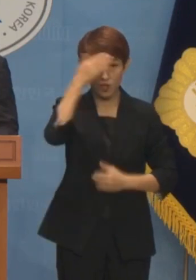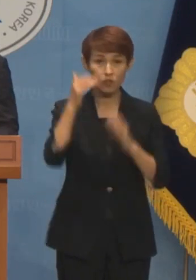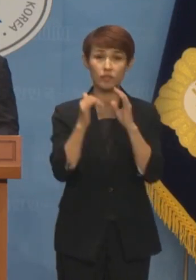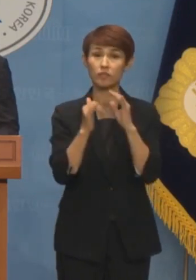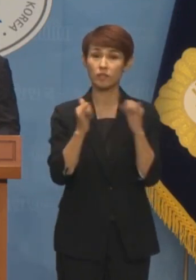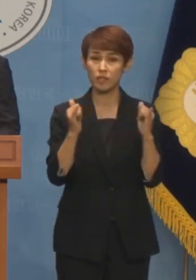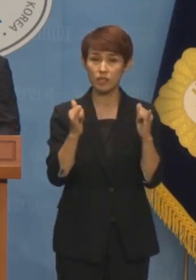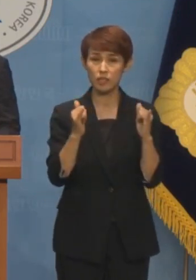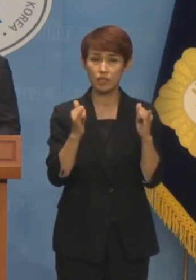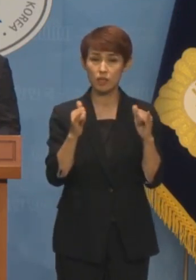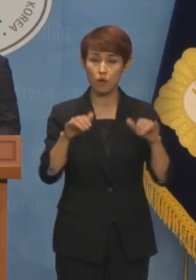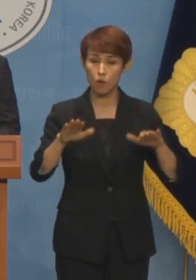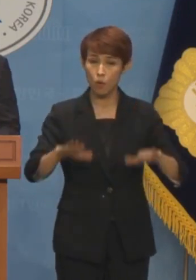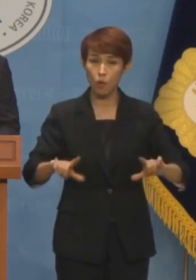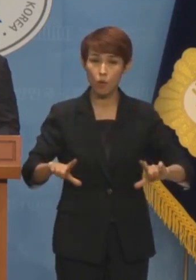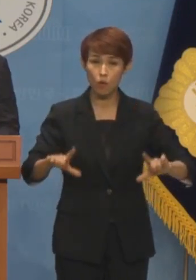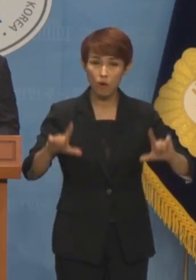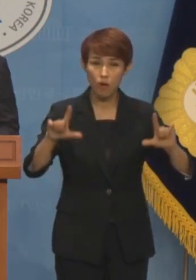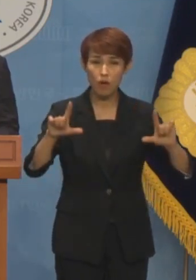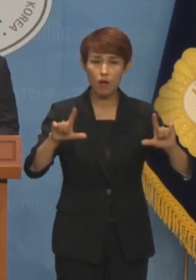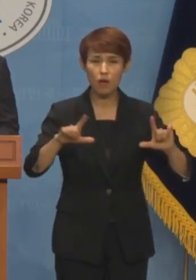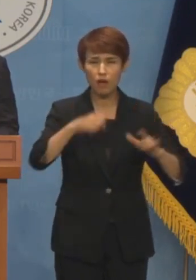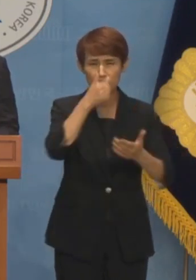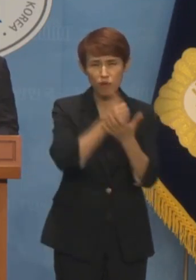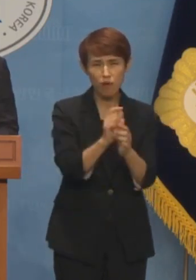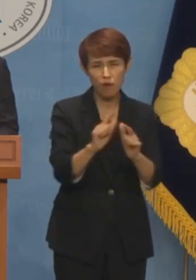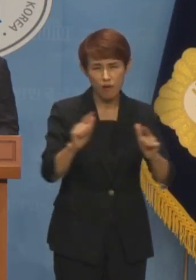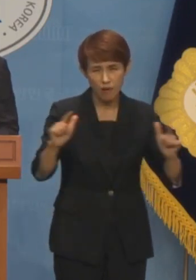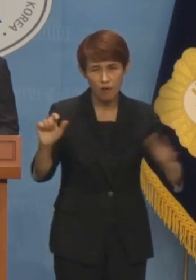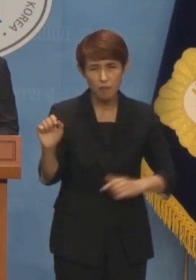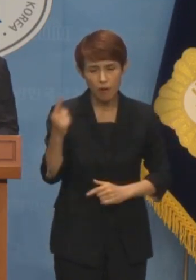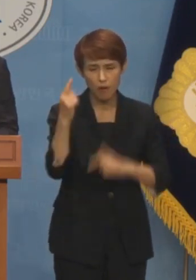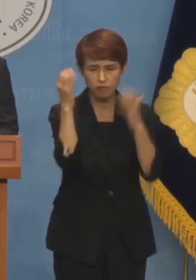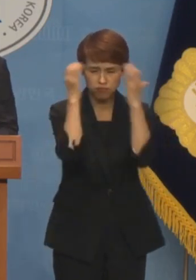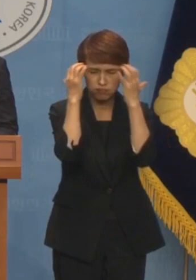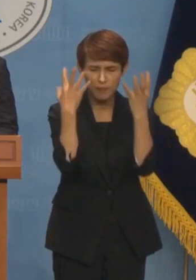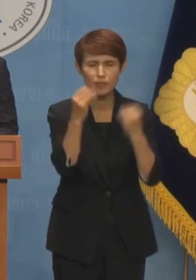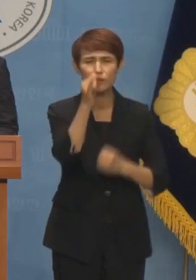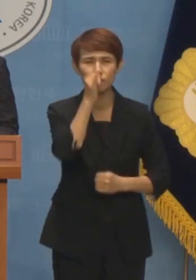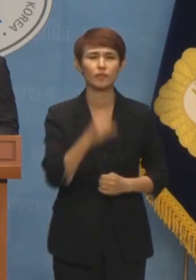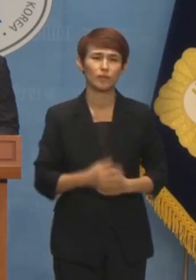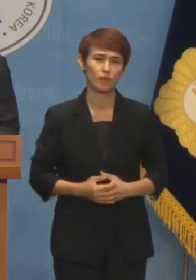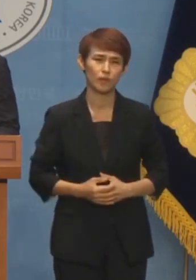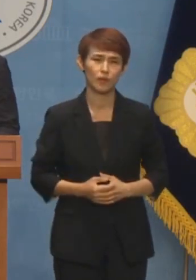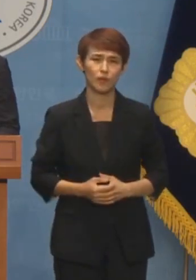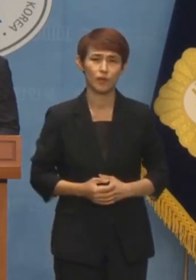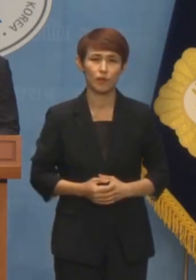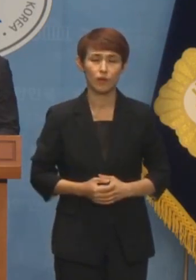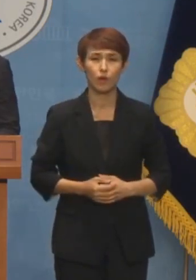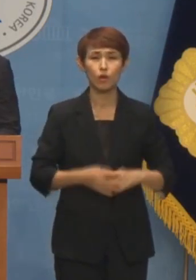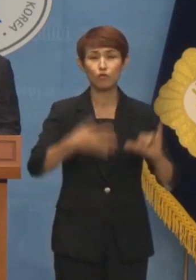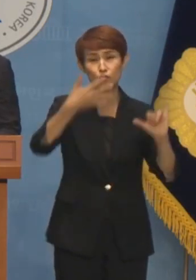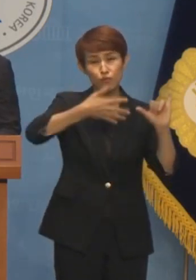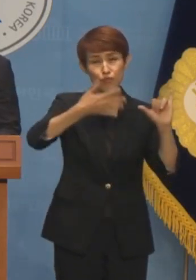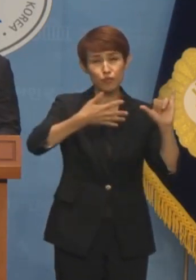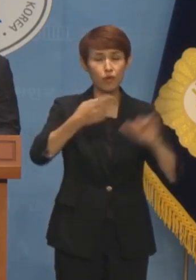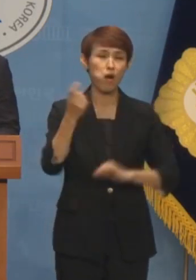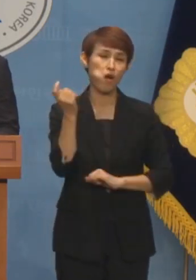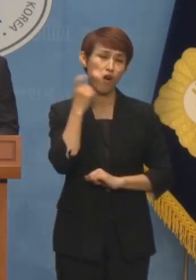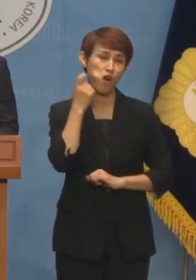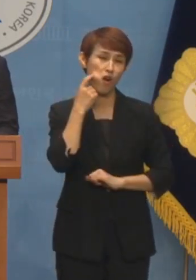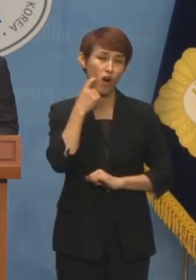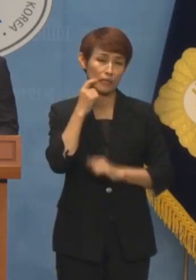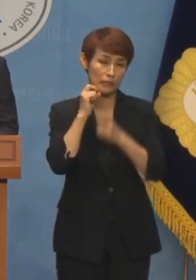청년들 올해만 해도 온갖 범죄들로 직간접 고통받아왔습니다. 유튜브에서 가짜 경력 내세운